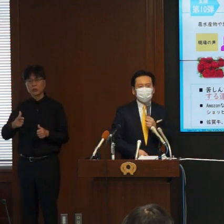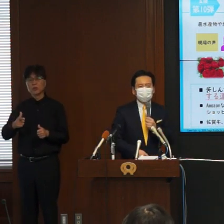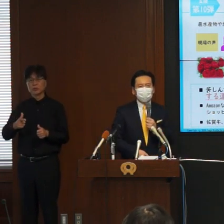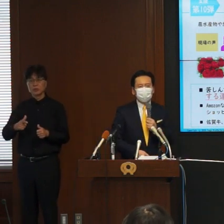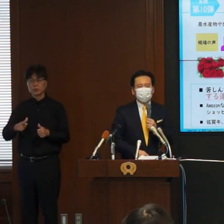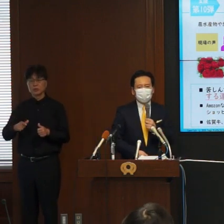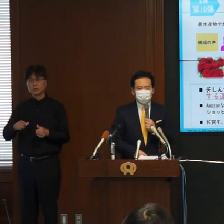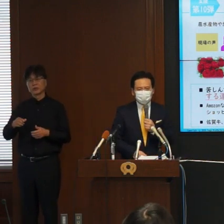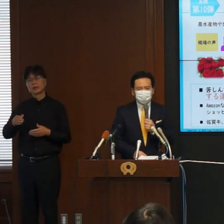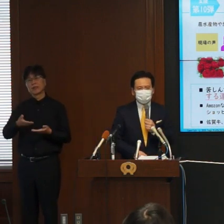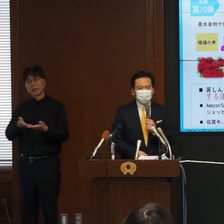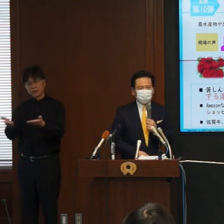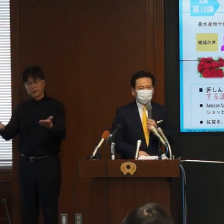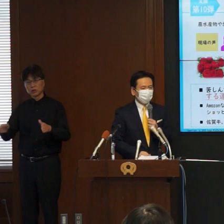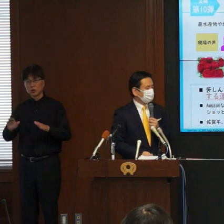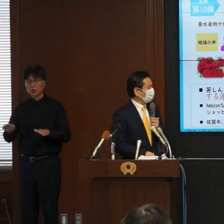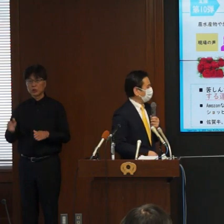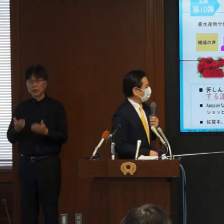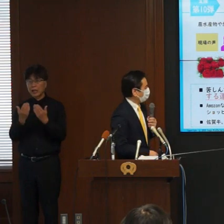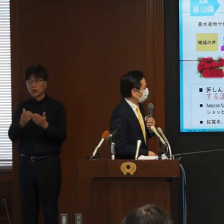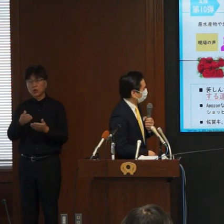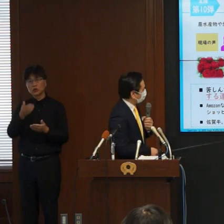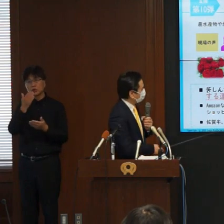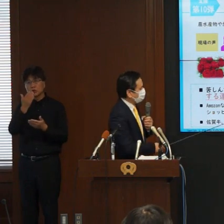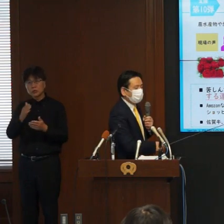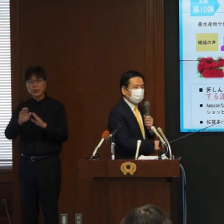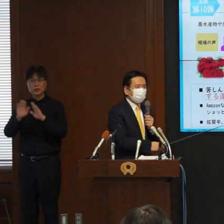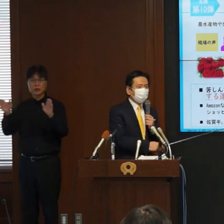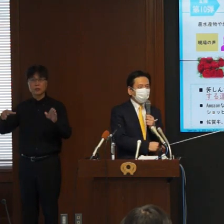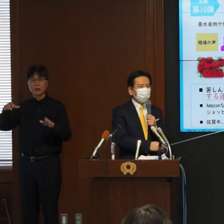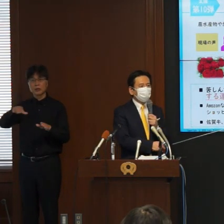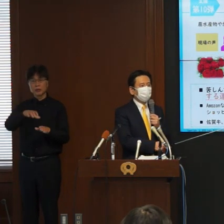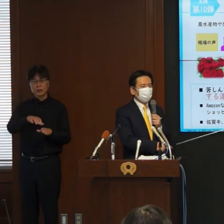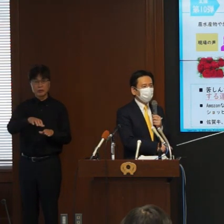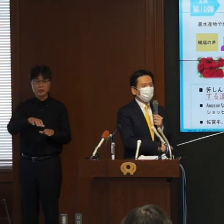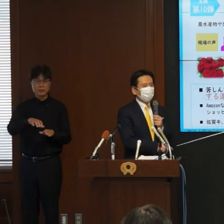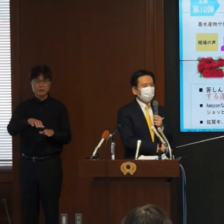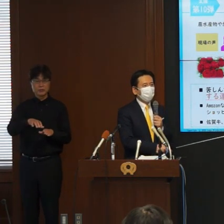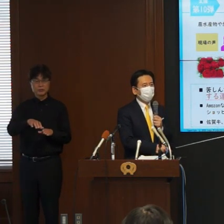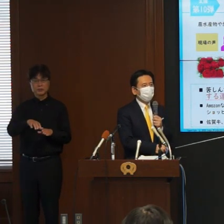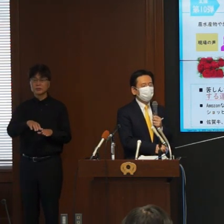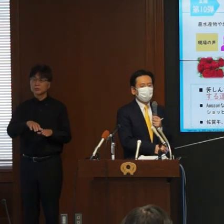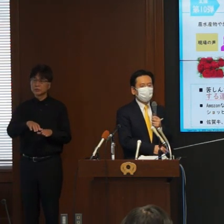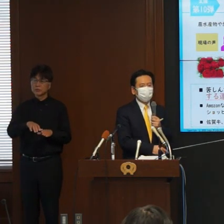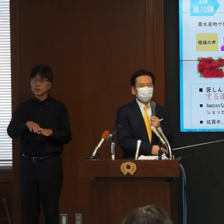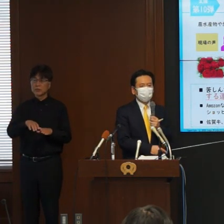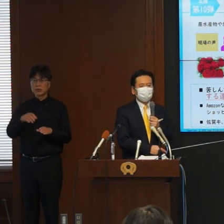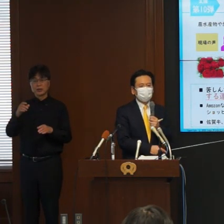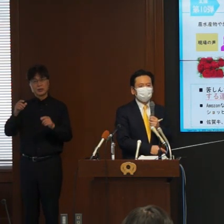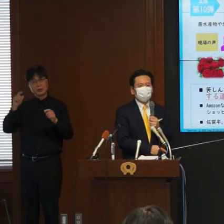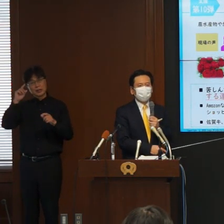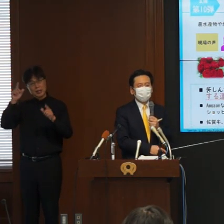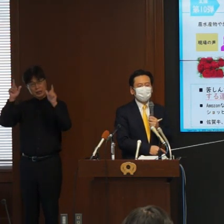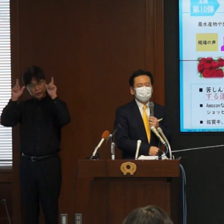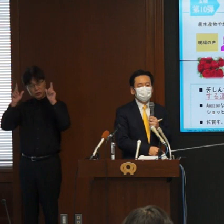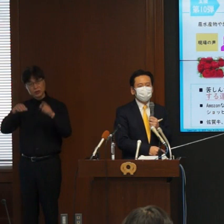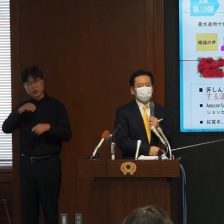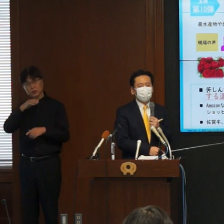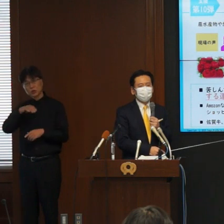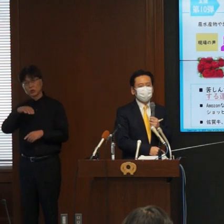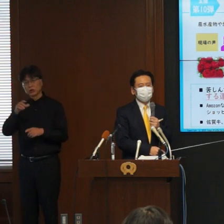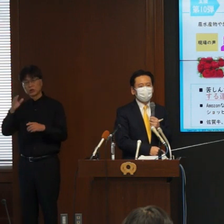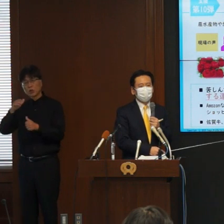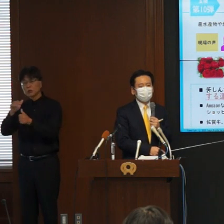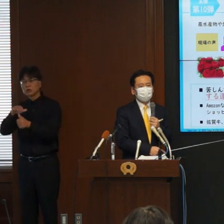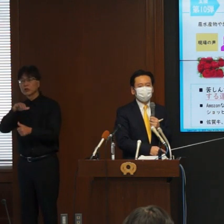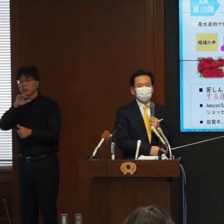から給食が始まったところもあるようですけれども、3回程度ですかね、佐賀牛だとか呼子のイカ、通常